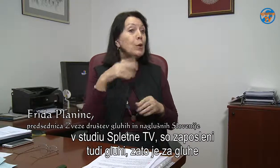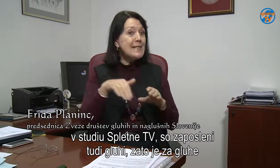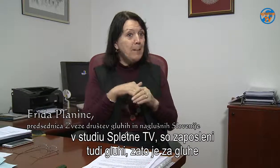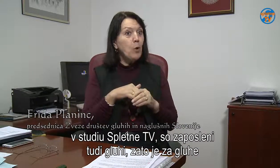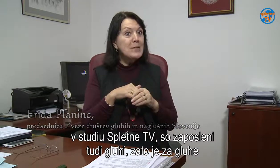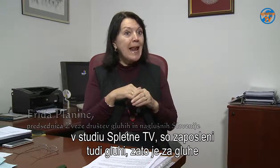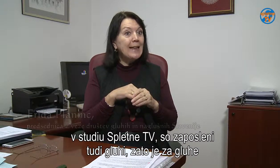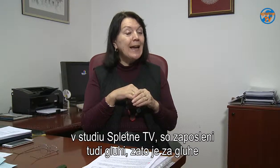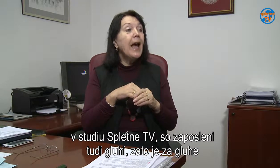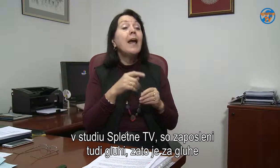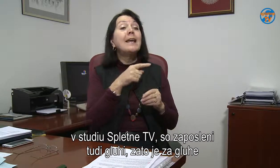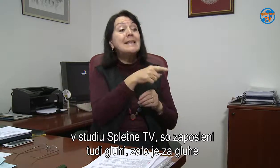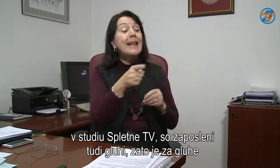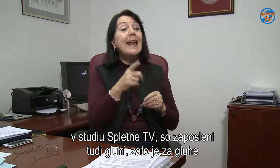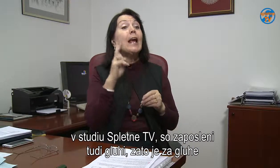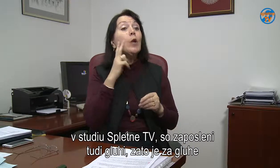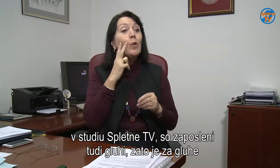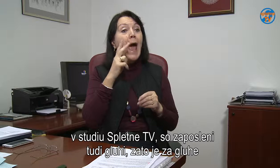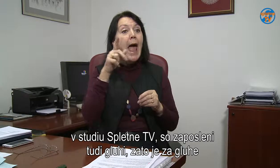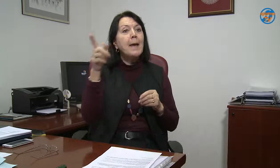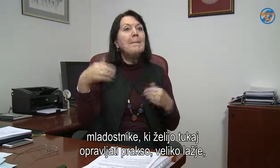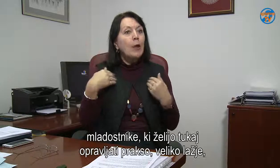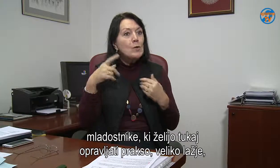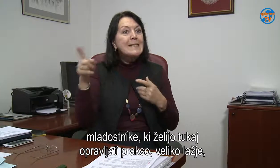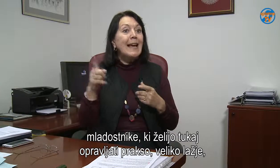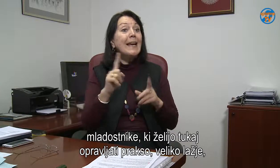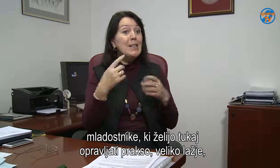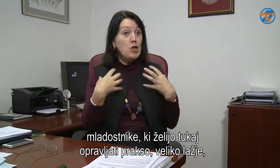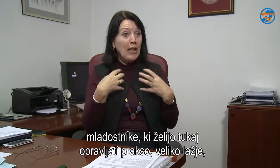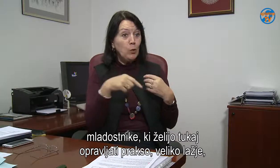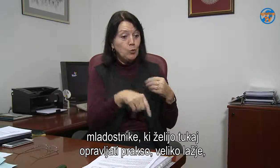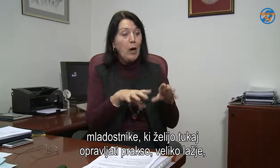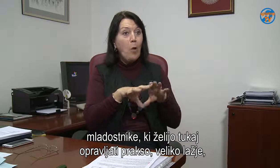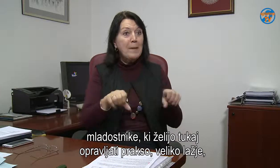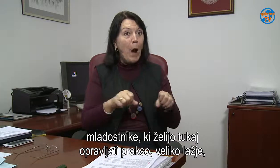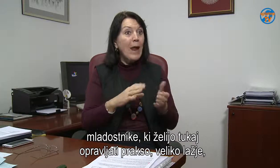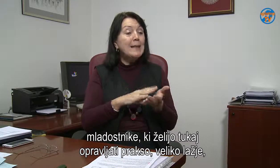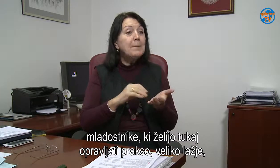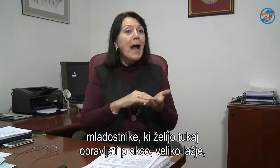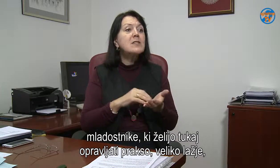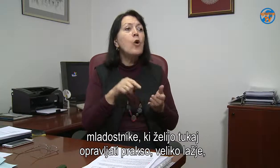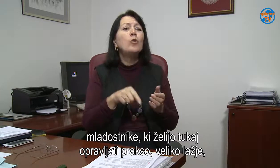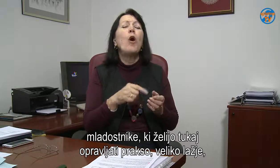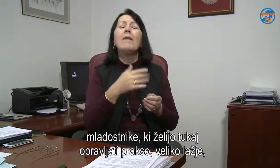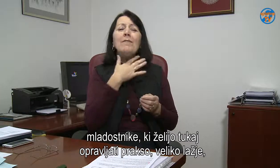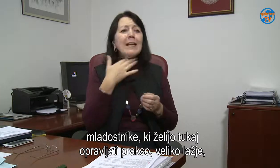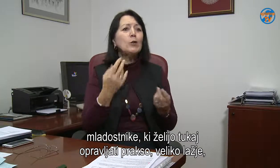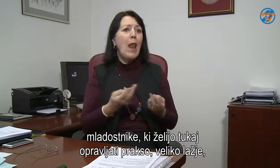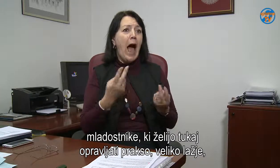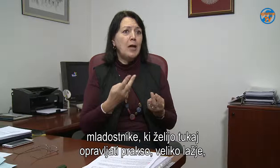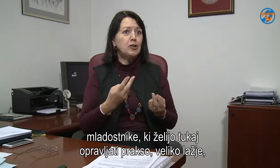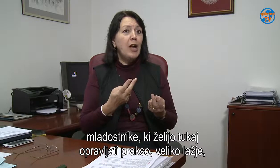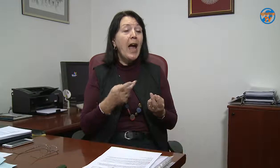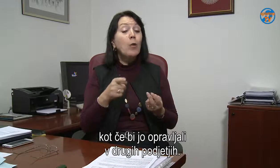Tudi drugega poznanja je za te gluhe mladostnike, ki želijo tukaj opravljati prakso.